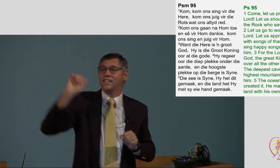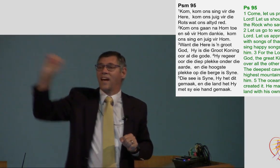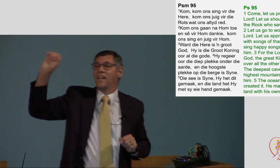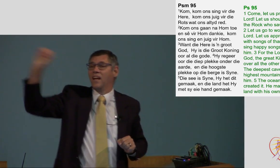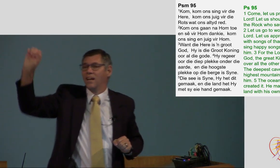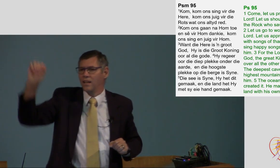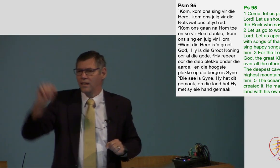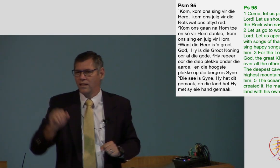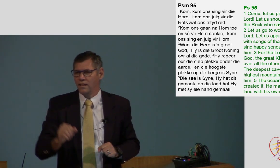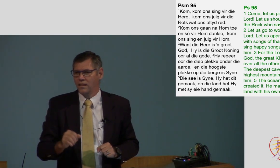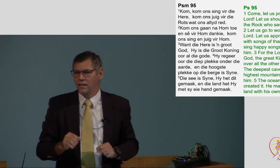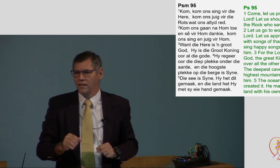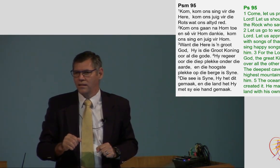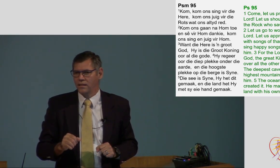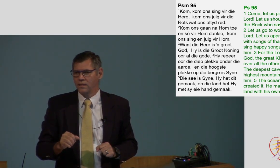syne.